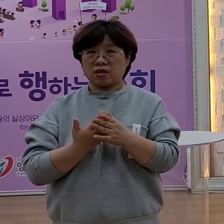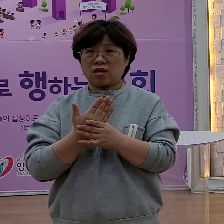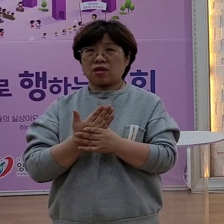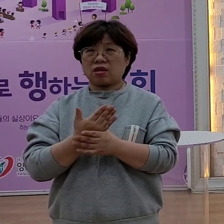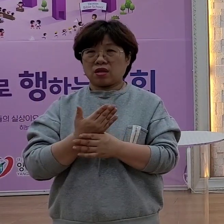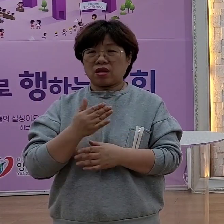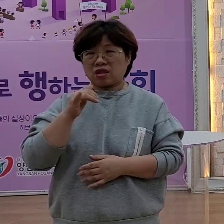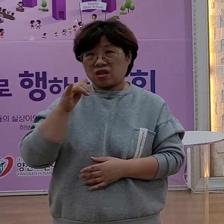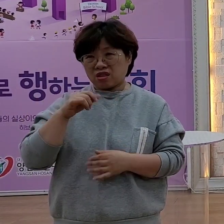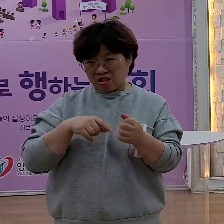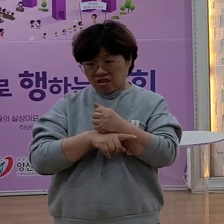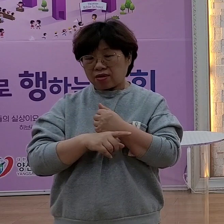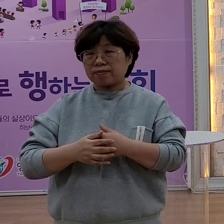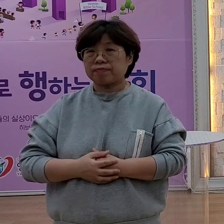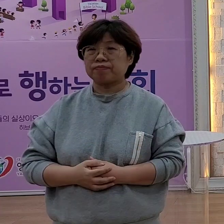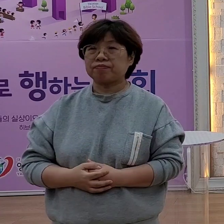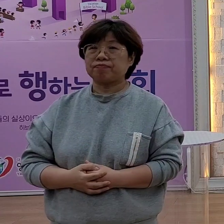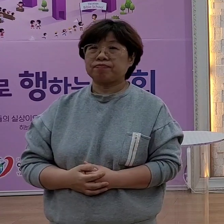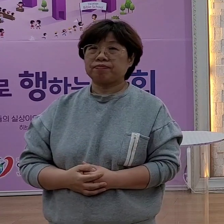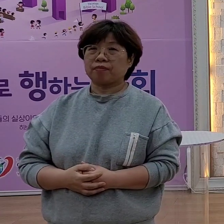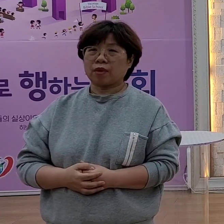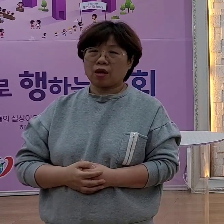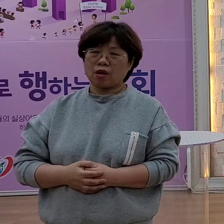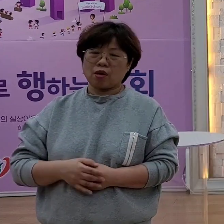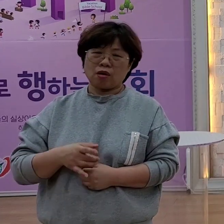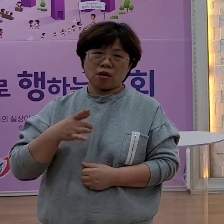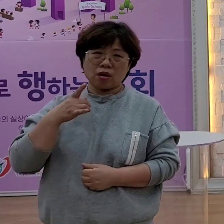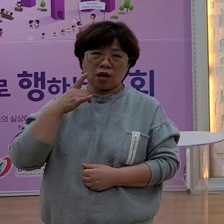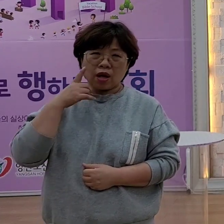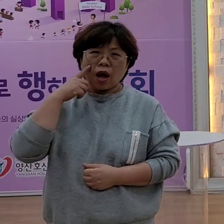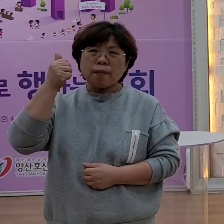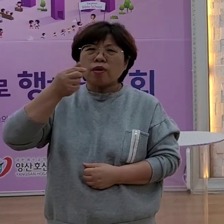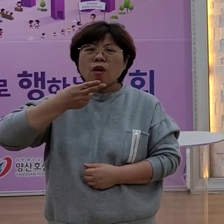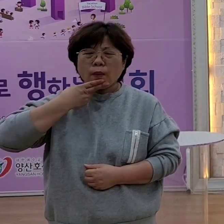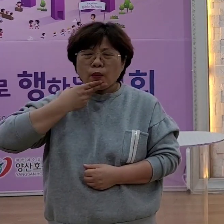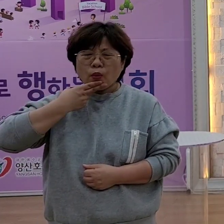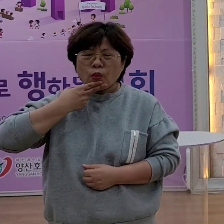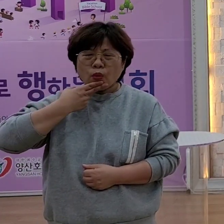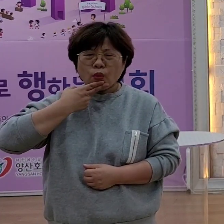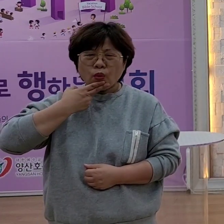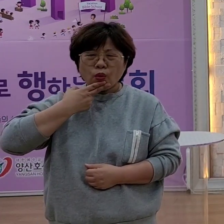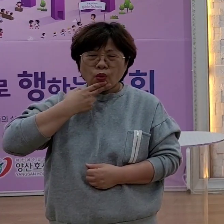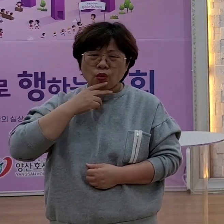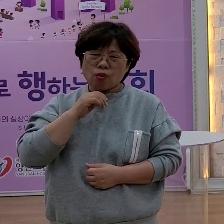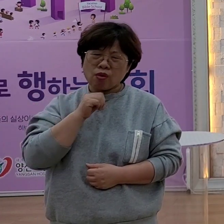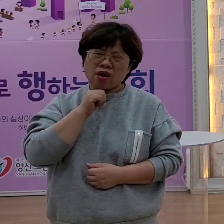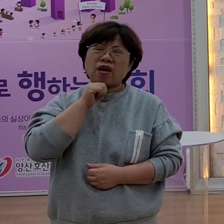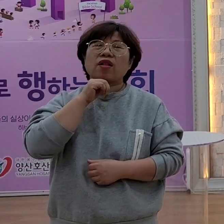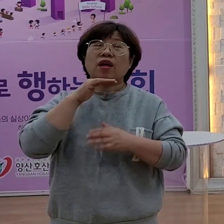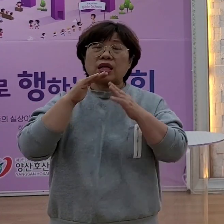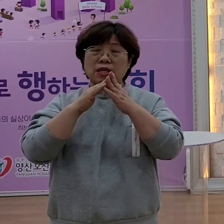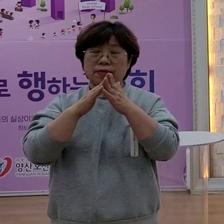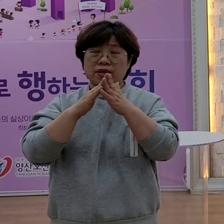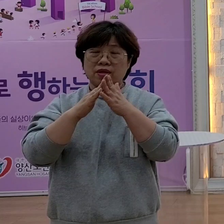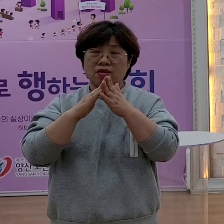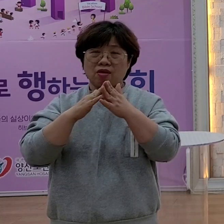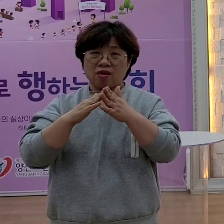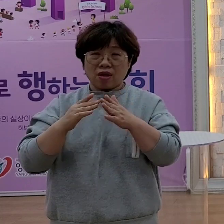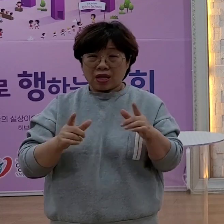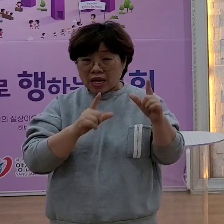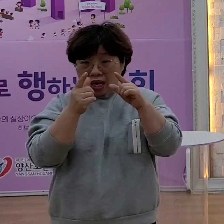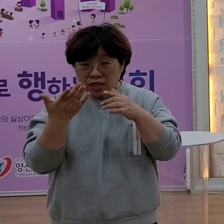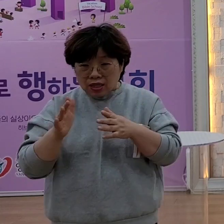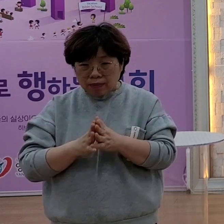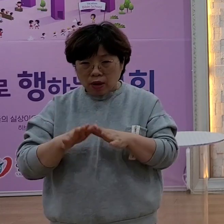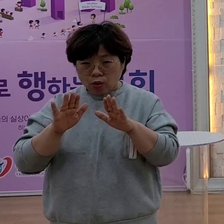어려웠고 가정 형편이 어려웠고 그 부모도 없고 이런 어려운 환경이었지만 진짜 이 오늘 하루를 내가 마지막 날인